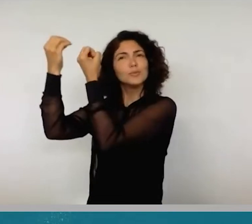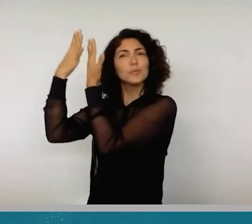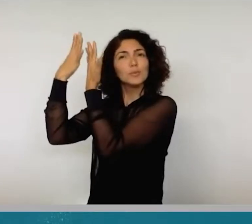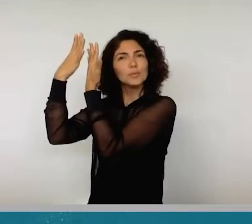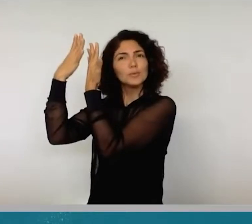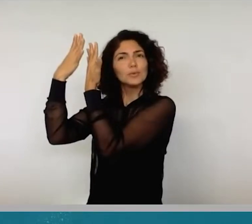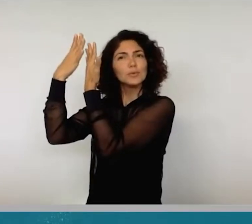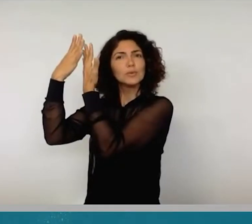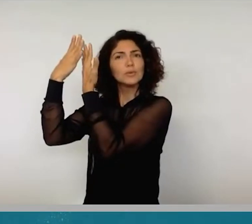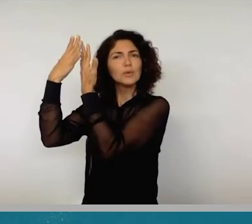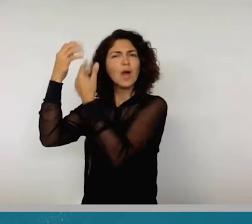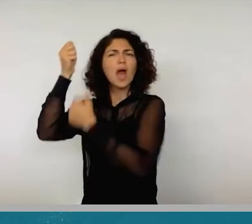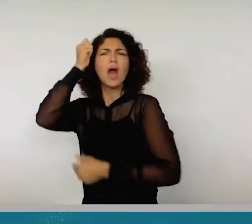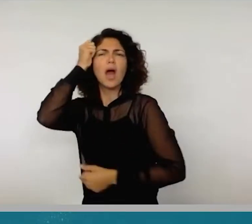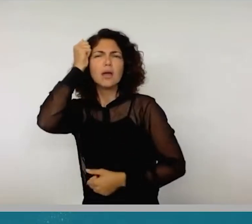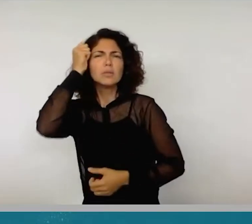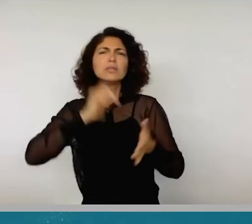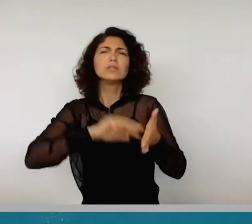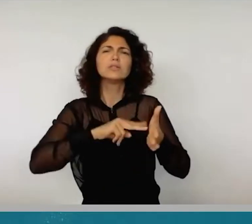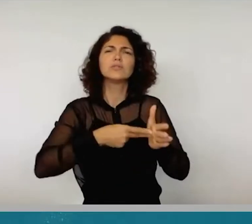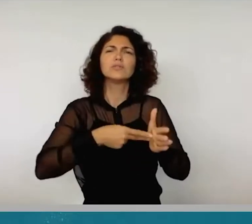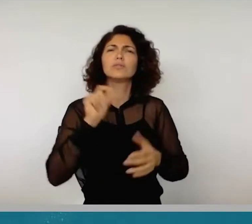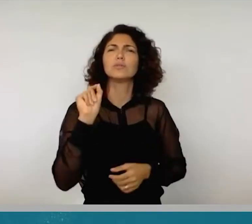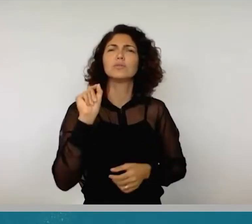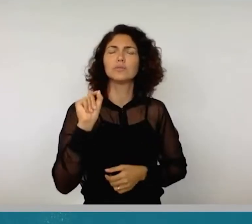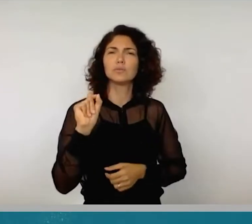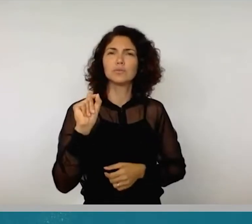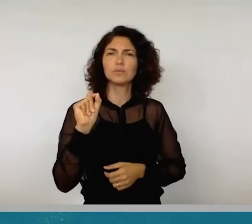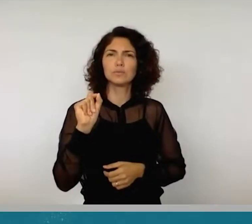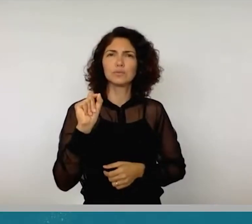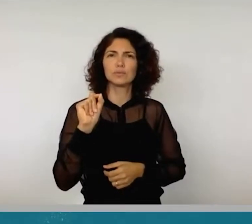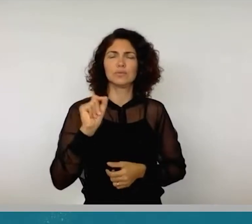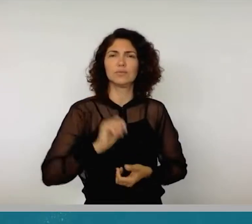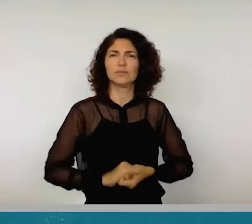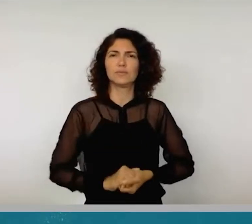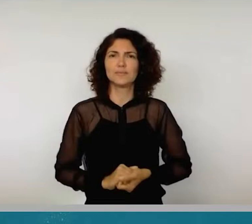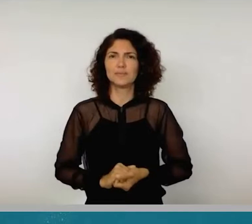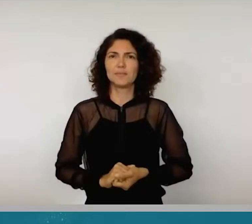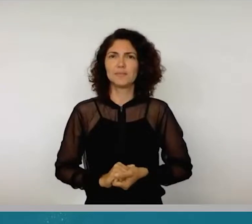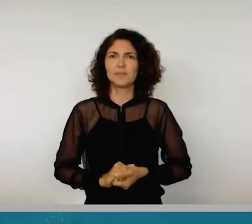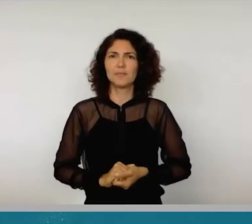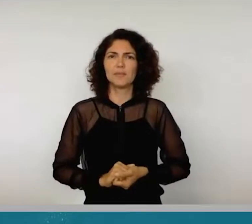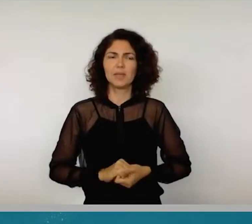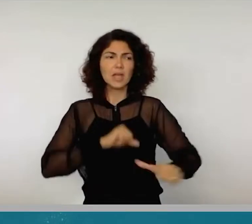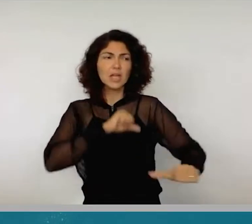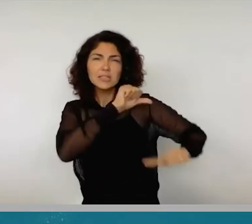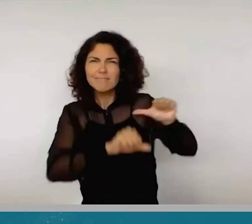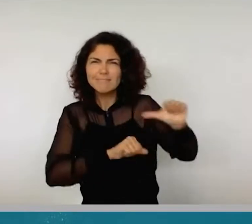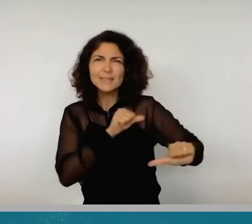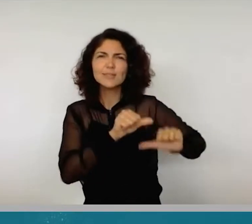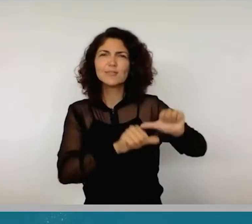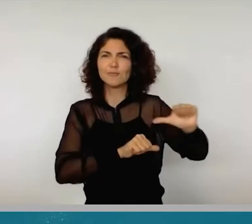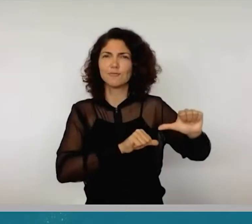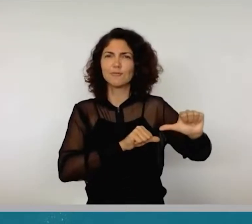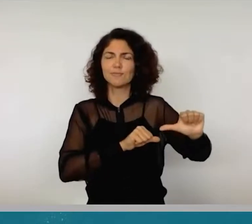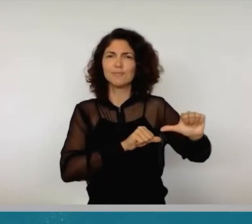arrependimento não é somente fazer uma volta de 180 graus, no mesmo